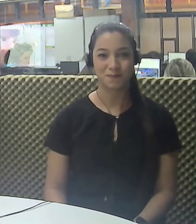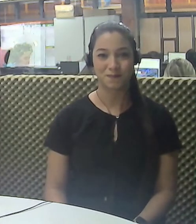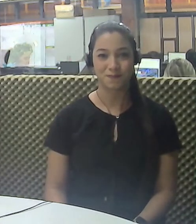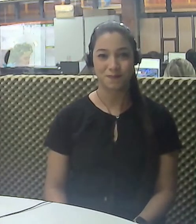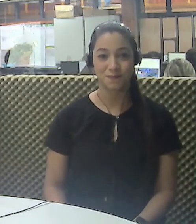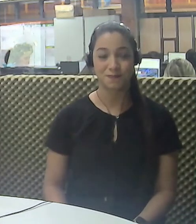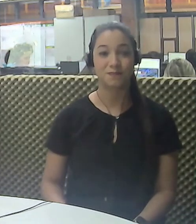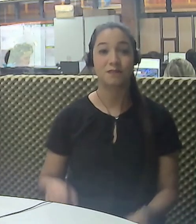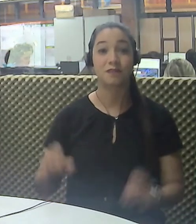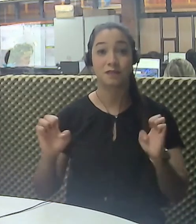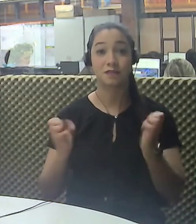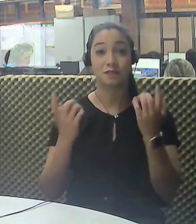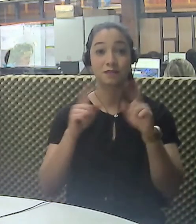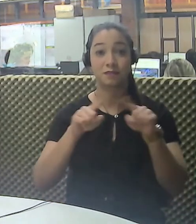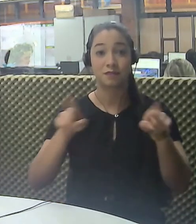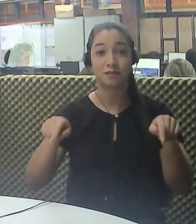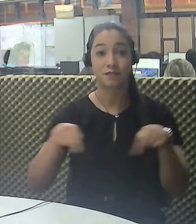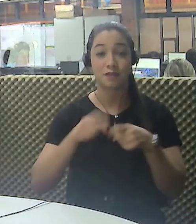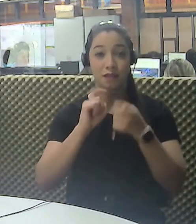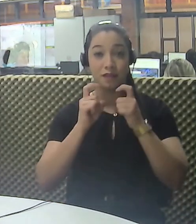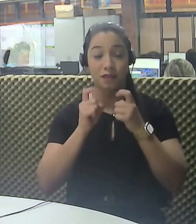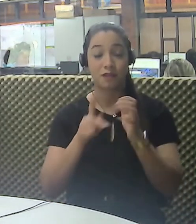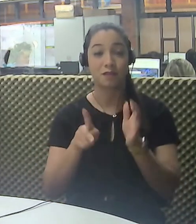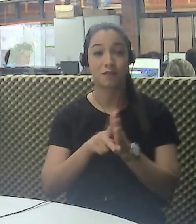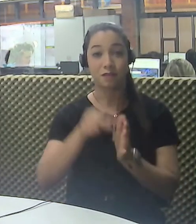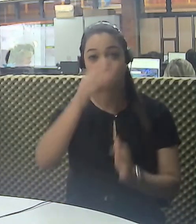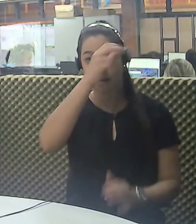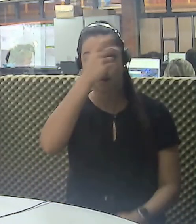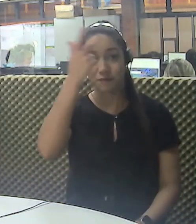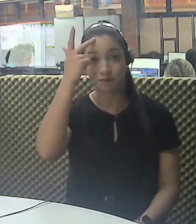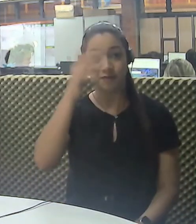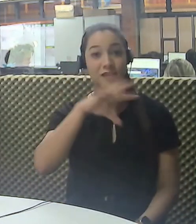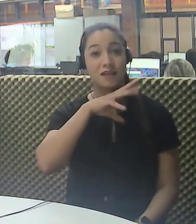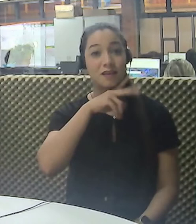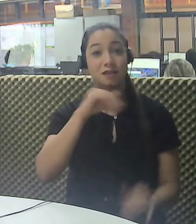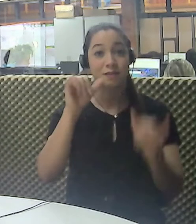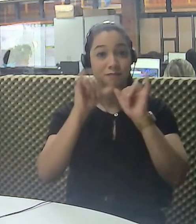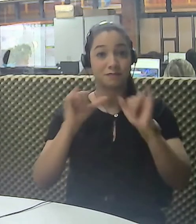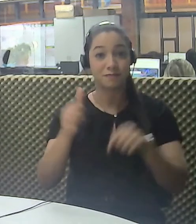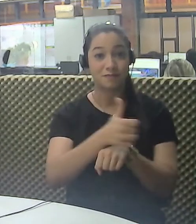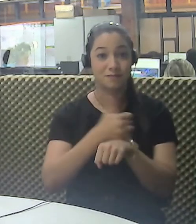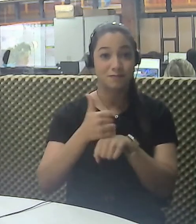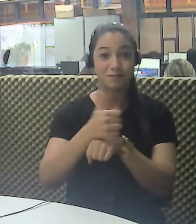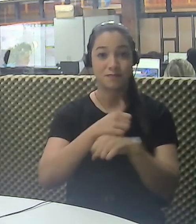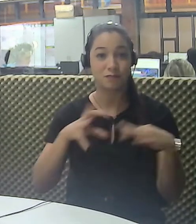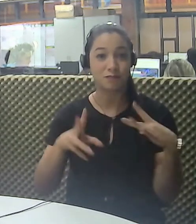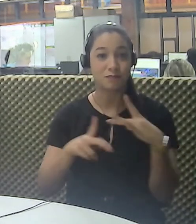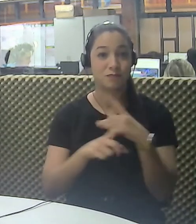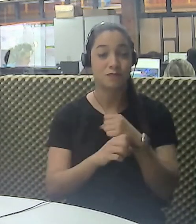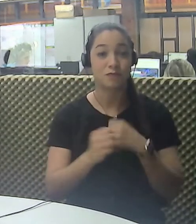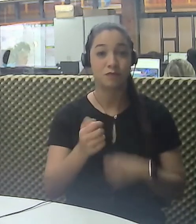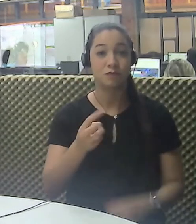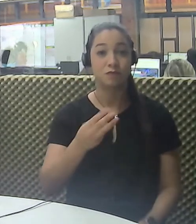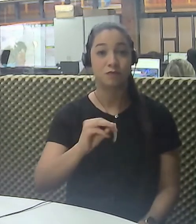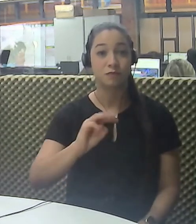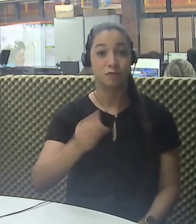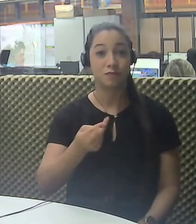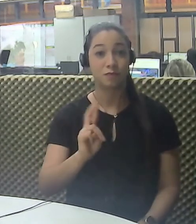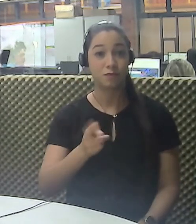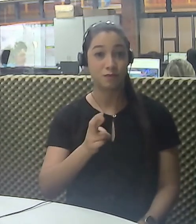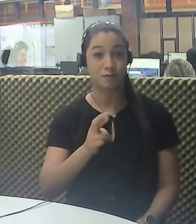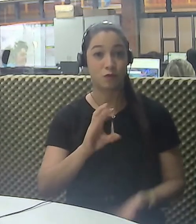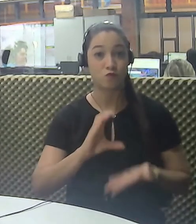Em cerimônia na sala de reuniões do gabinete, o prefeito Adelmo Leão anunciou melhorias que somam quase 30 milhões de reais